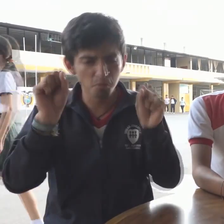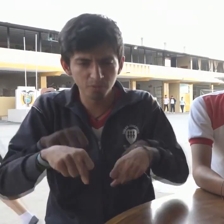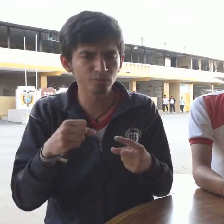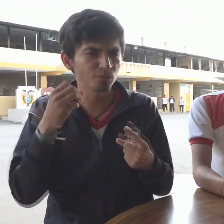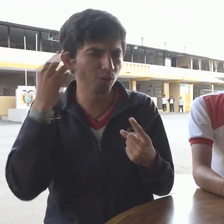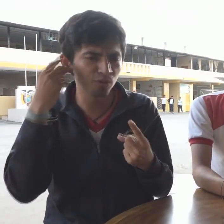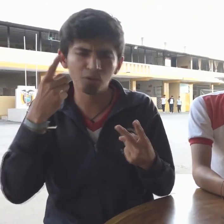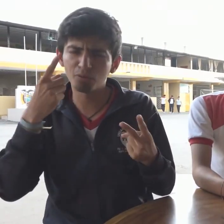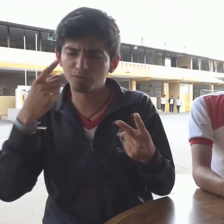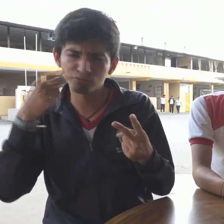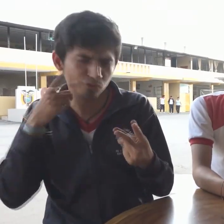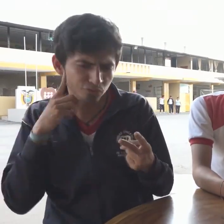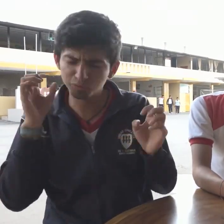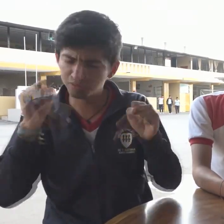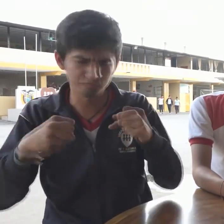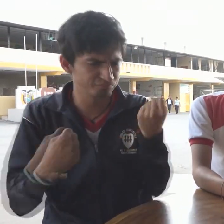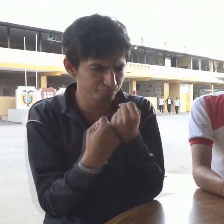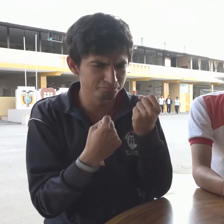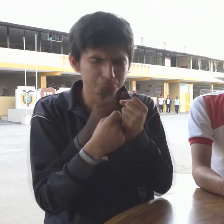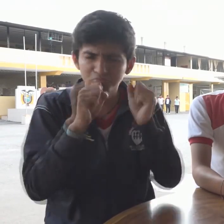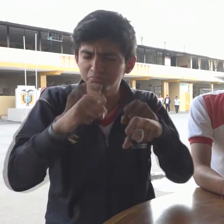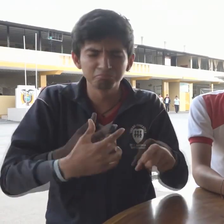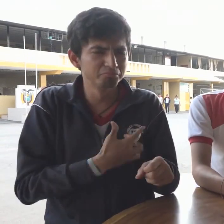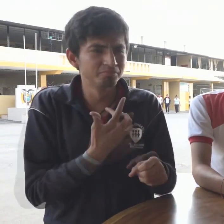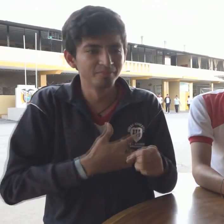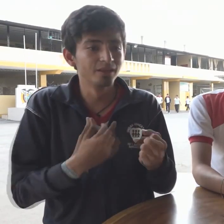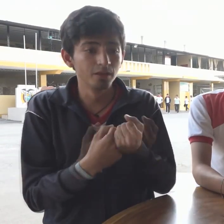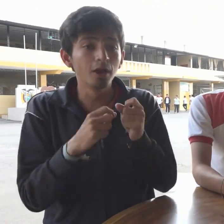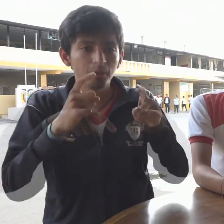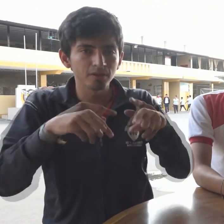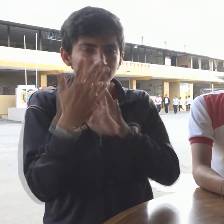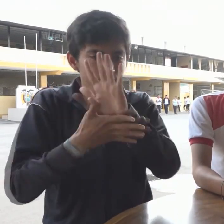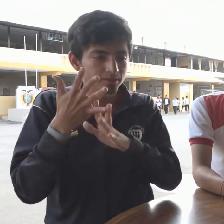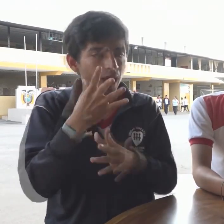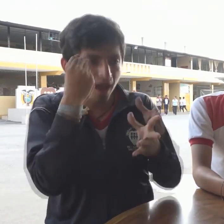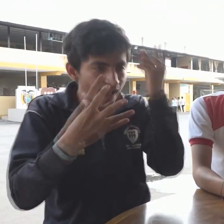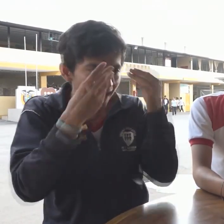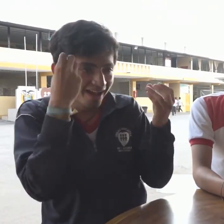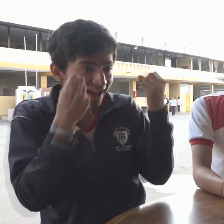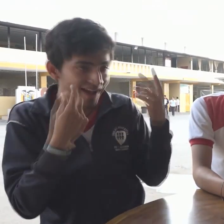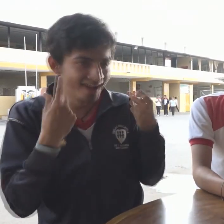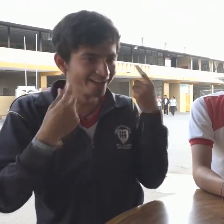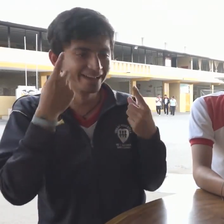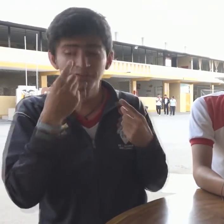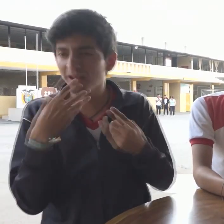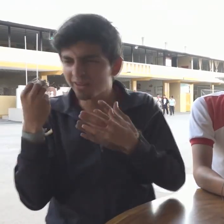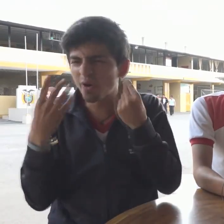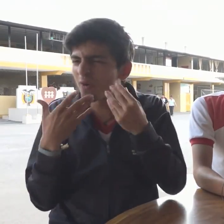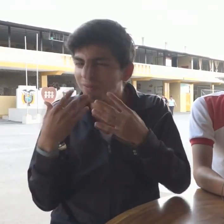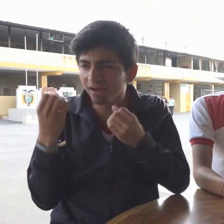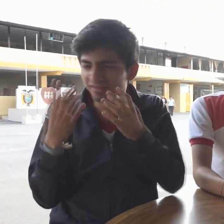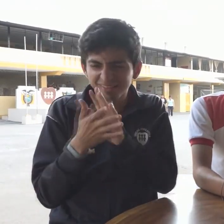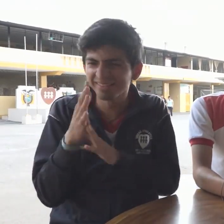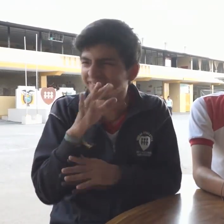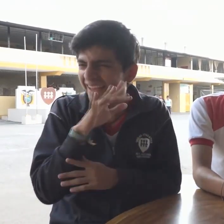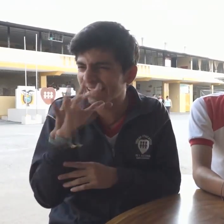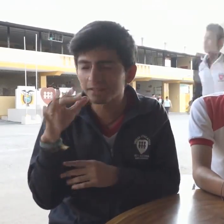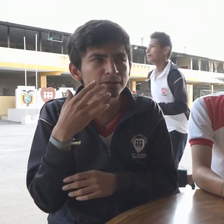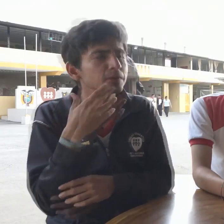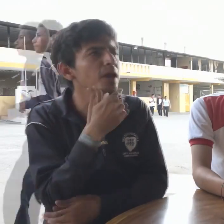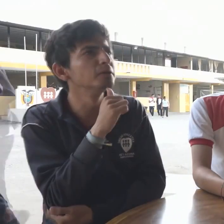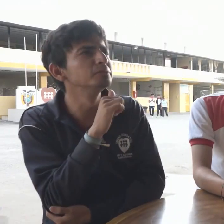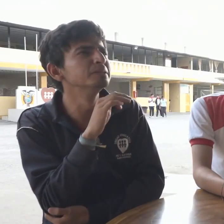Sordos, oyentes, podemos apoyarnos. Sienten la necesidad de aprender señas para comunicarnos y